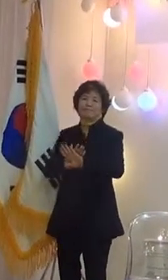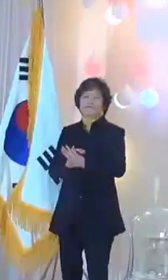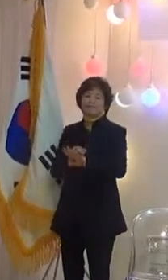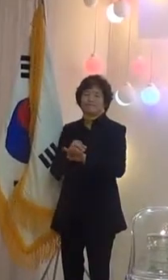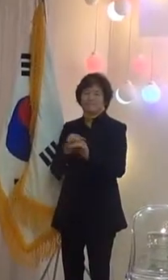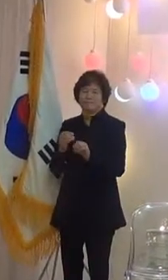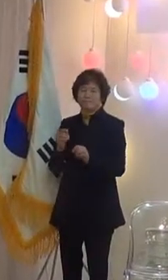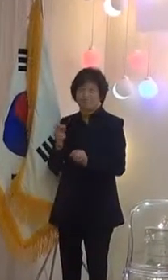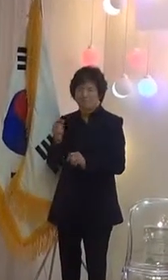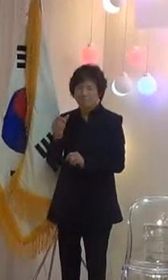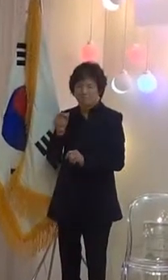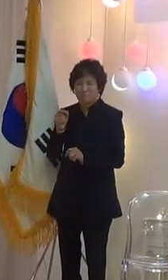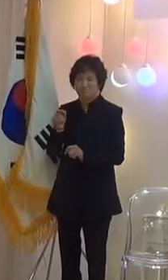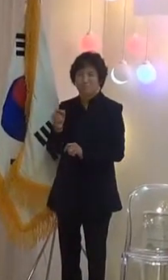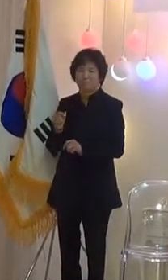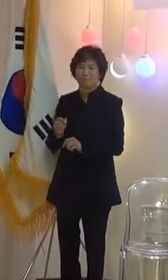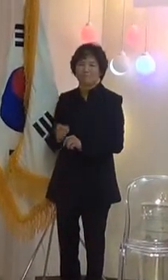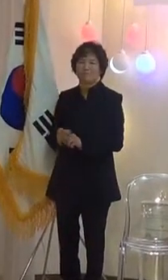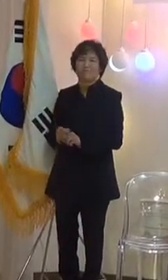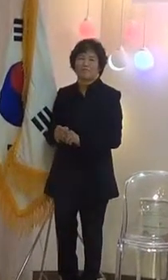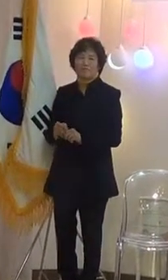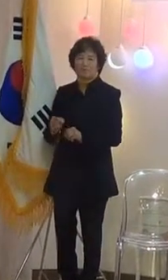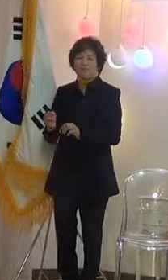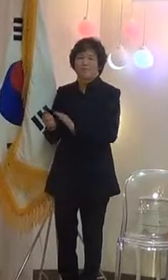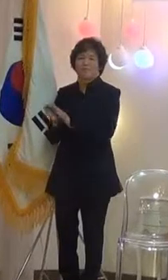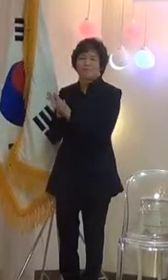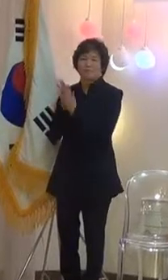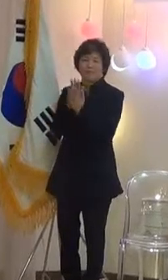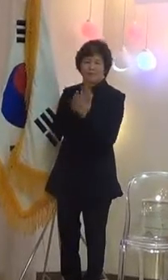풍요는 조금씩 공포로 변하고